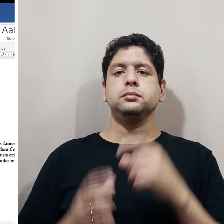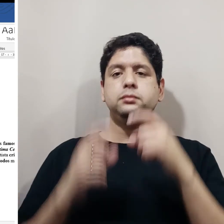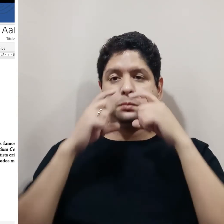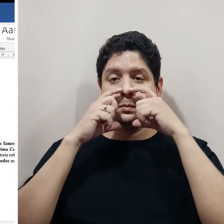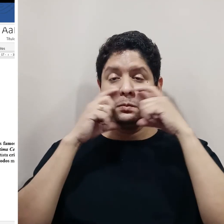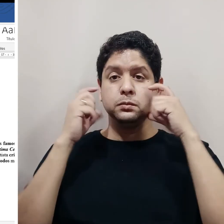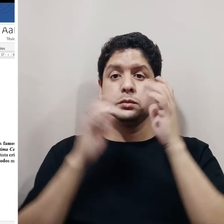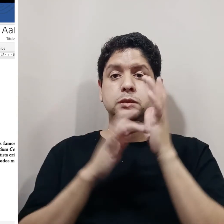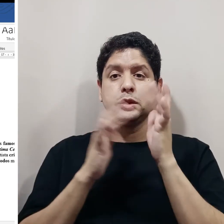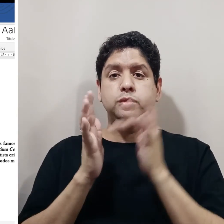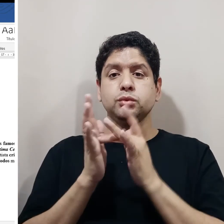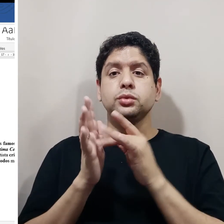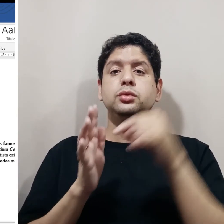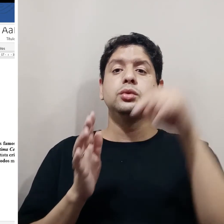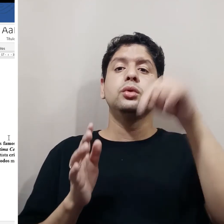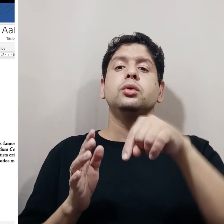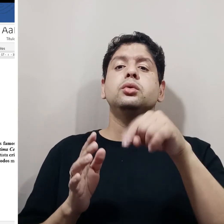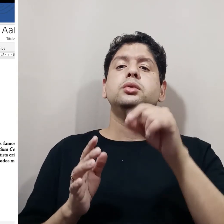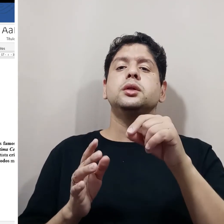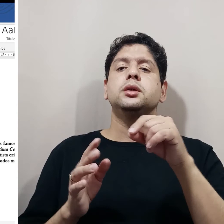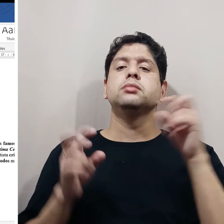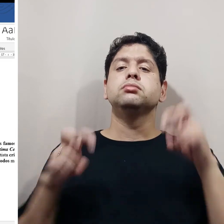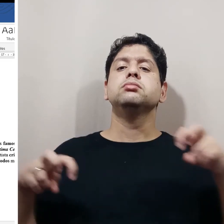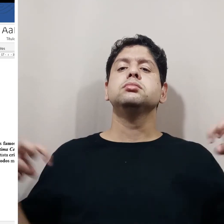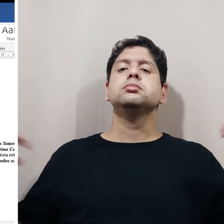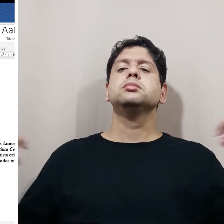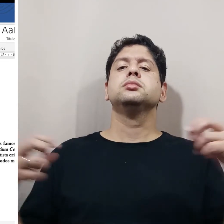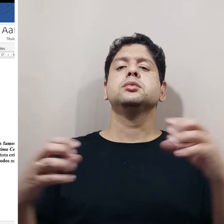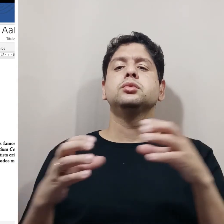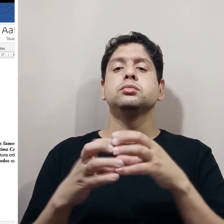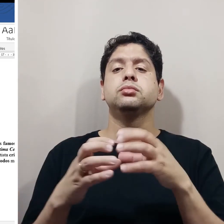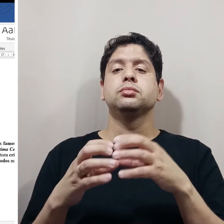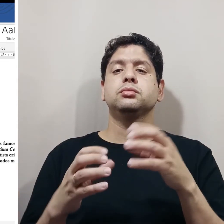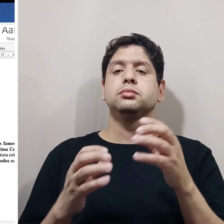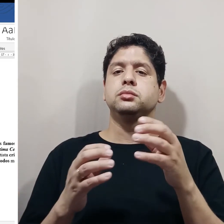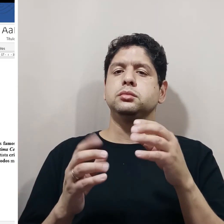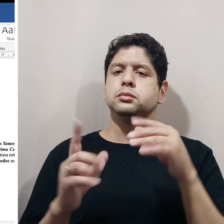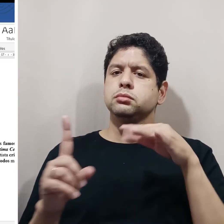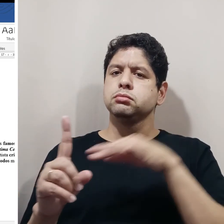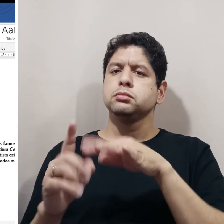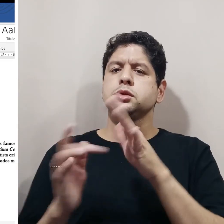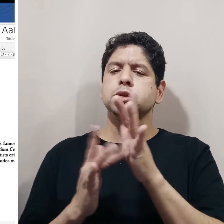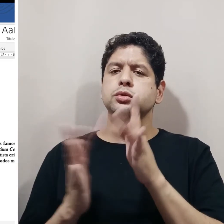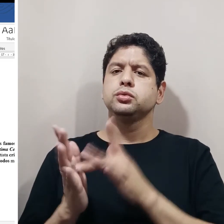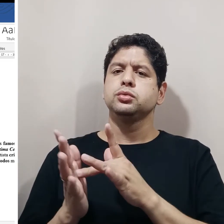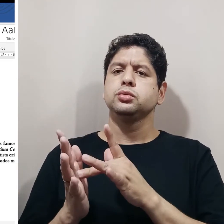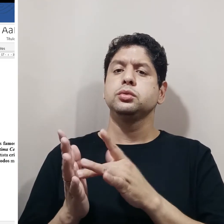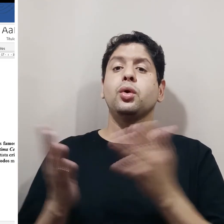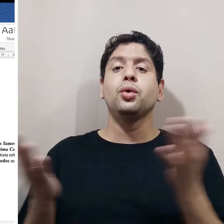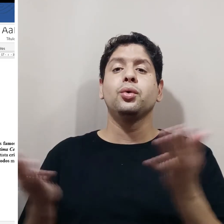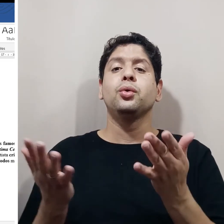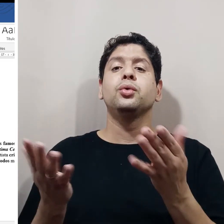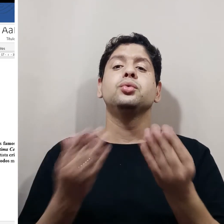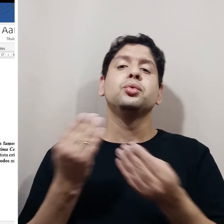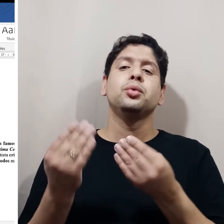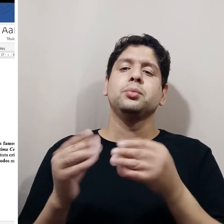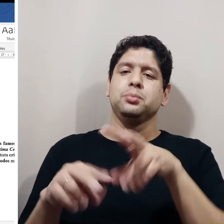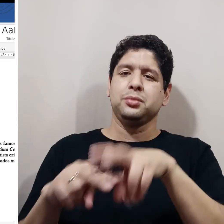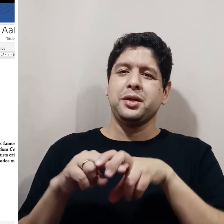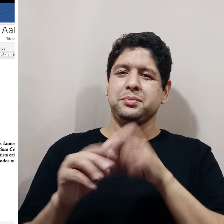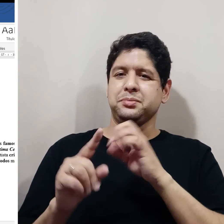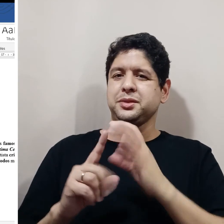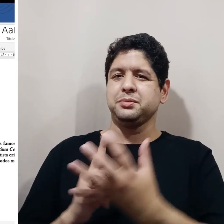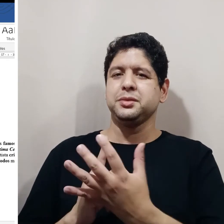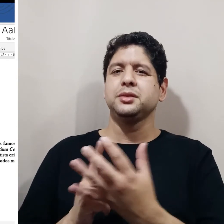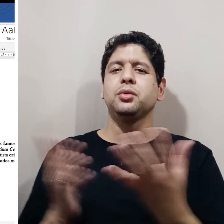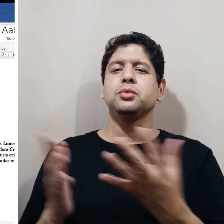Leonardo da Vinci, tirou, né, os apóstolos, limpou aqui a mesa da ceia, né, colocou uma máscara em Cristo, né,